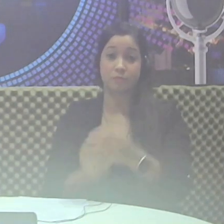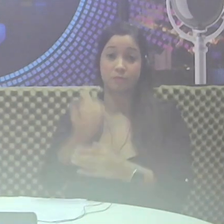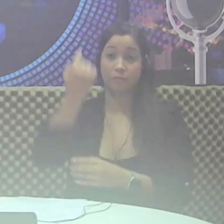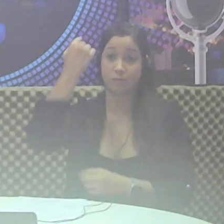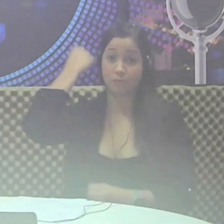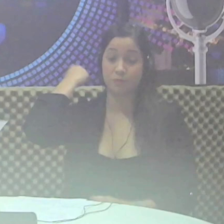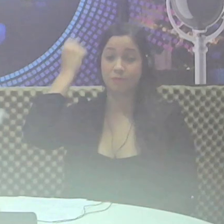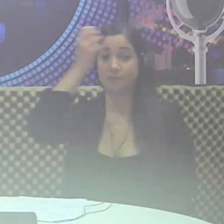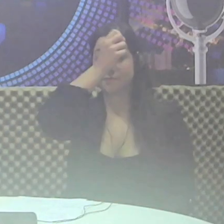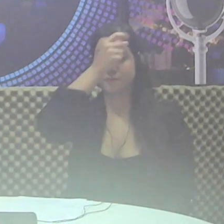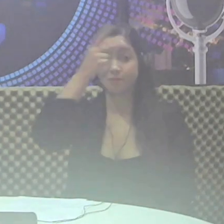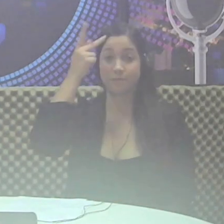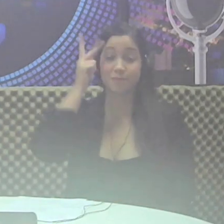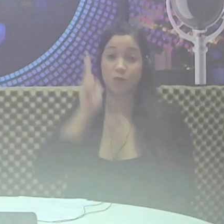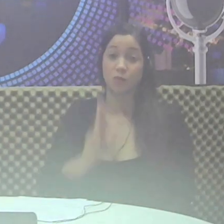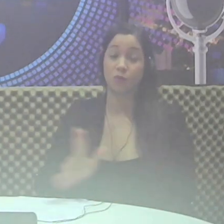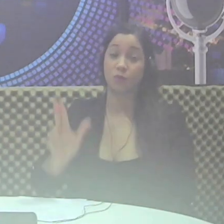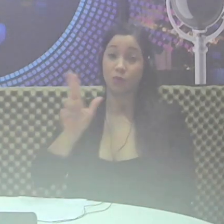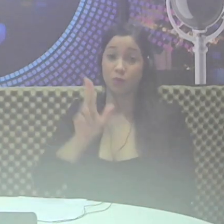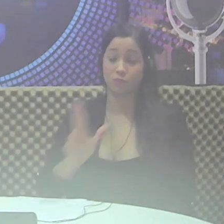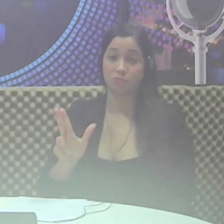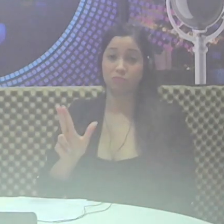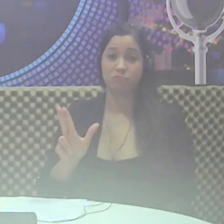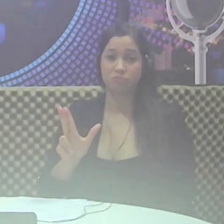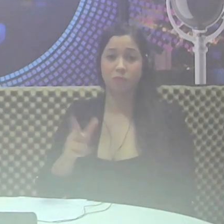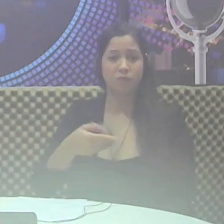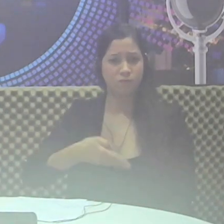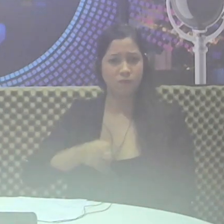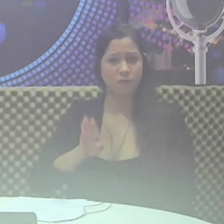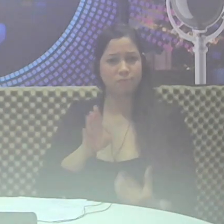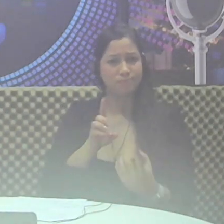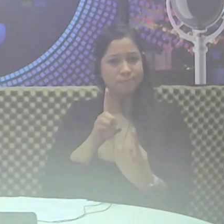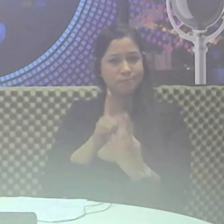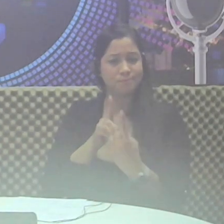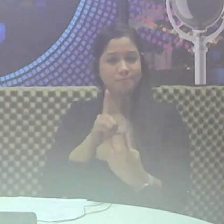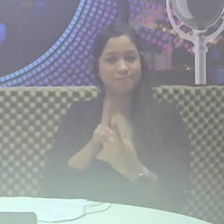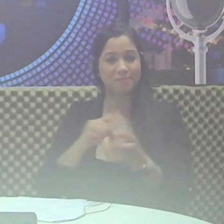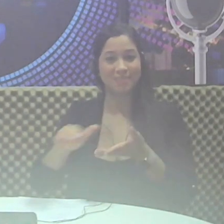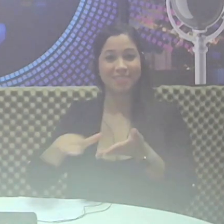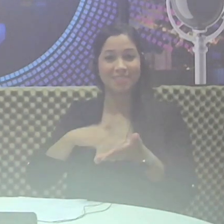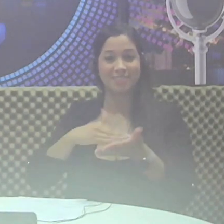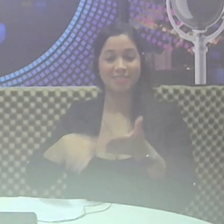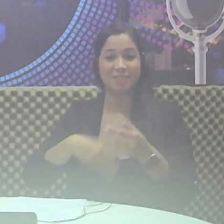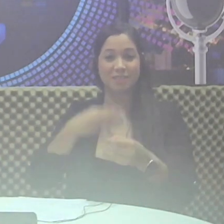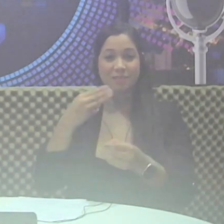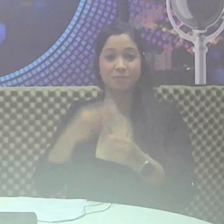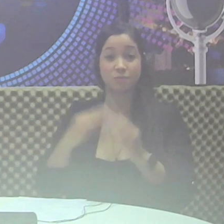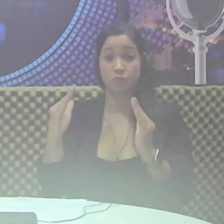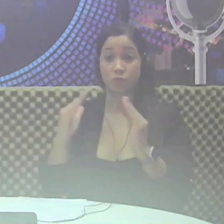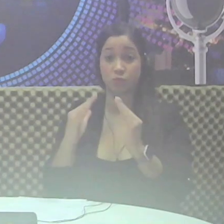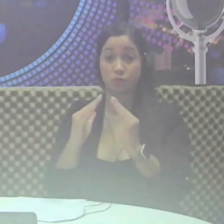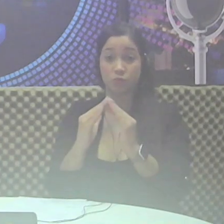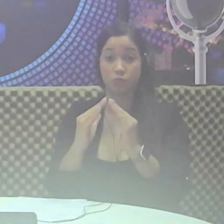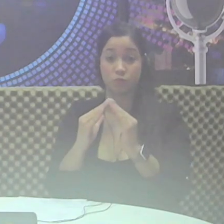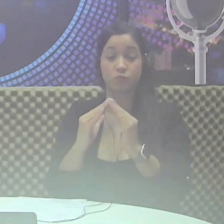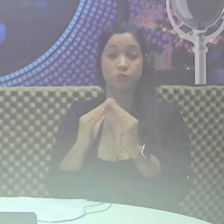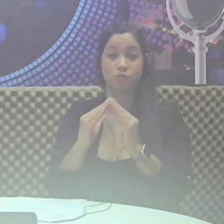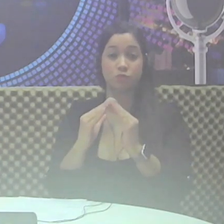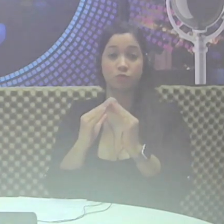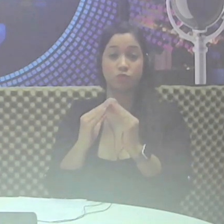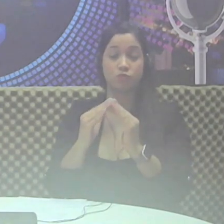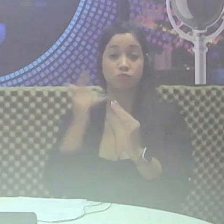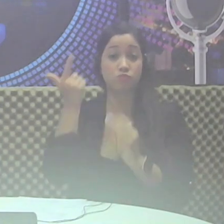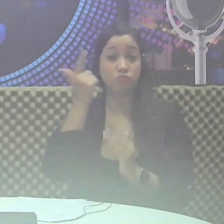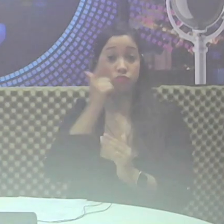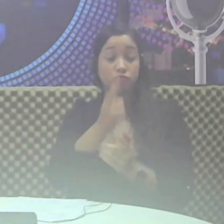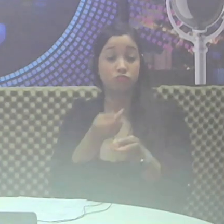pela Prefeitura de Uberlândia podem buscar atendimento junto à Secretaria Municipal de Habitação para efetuar